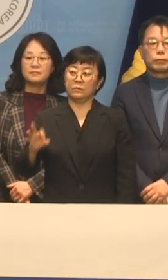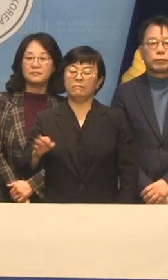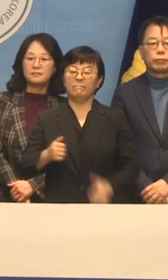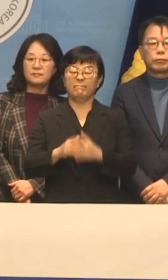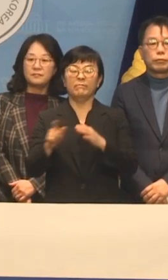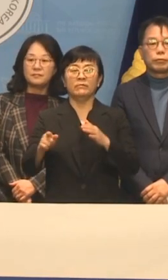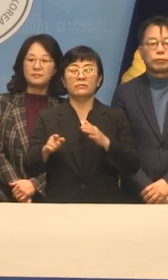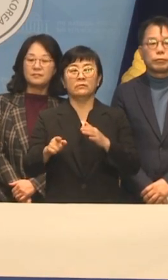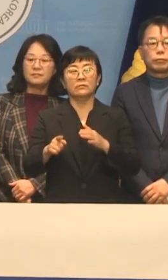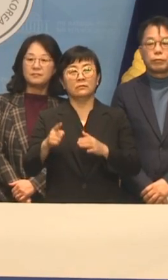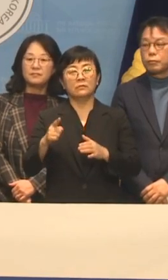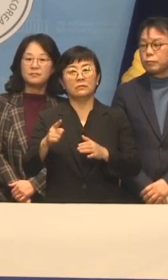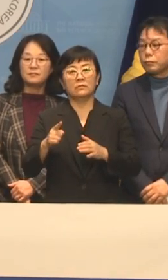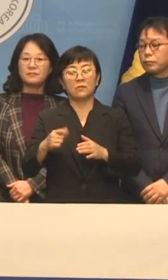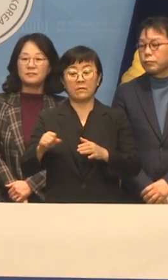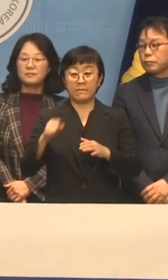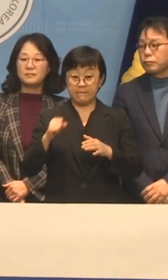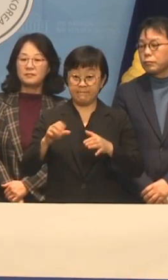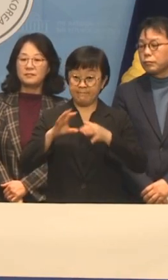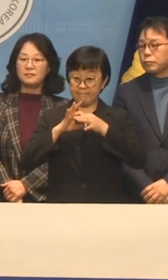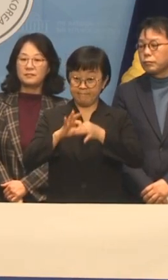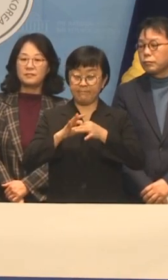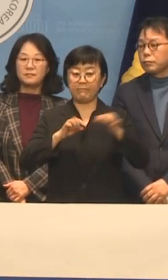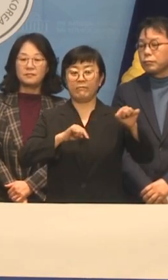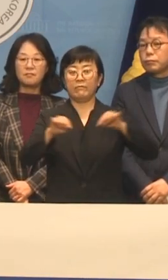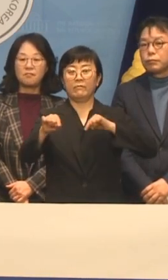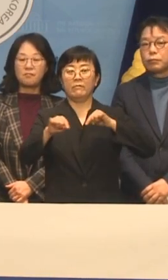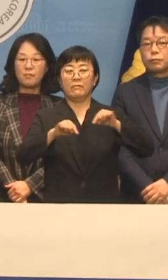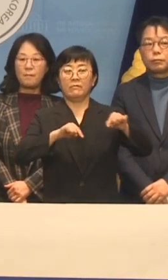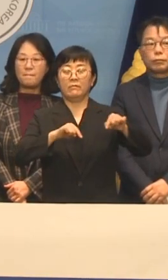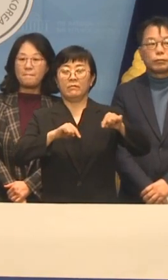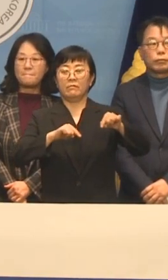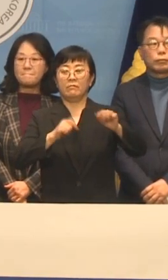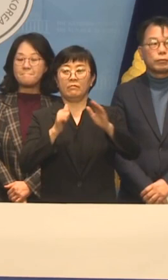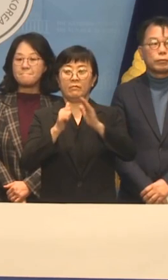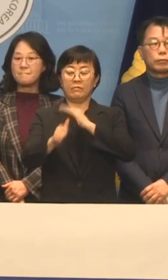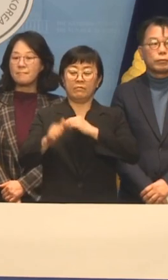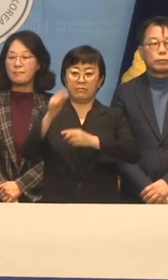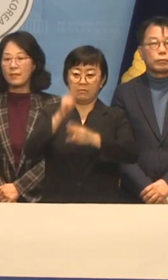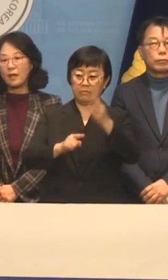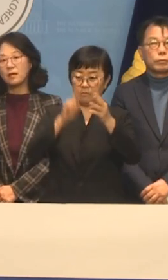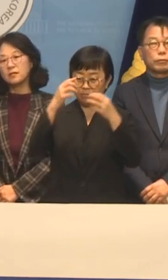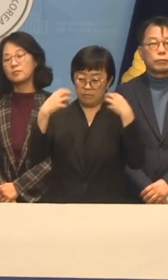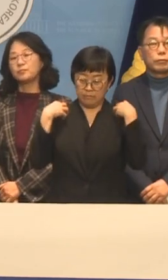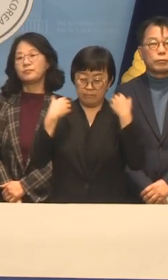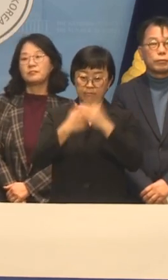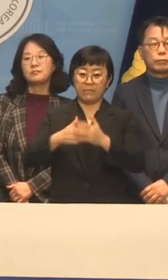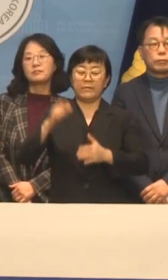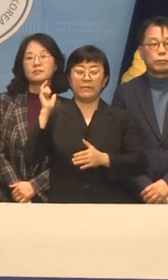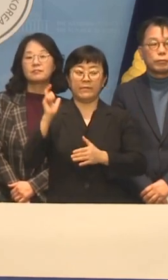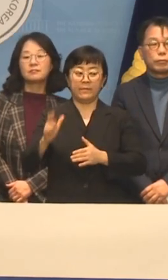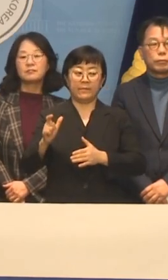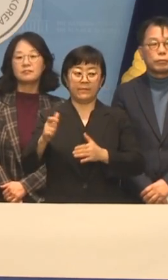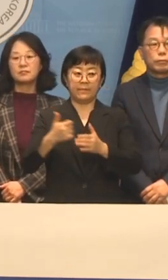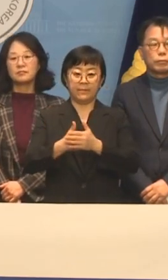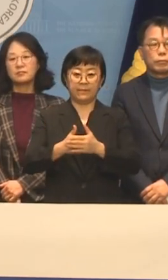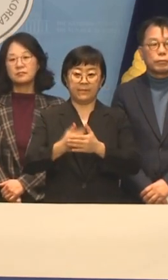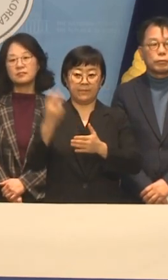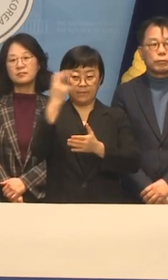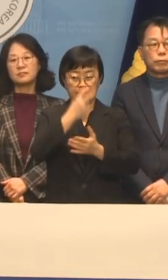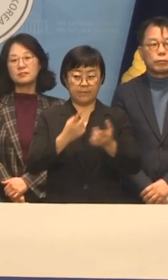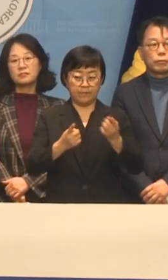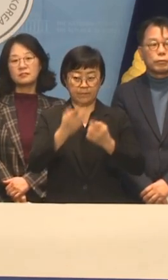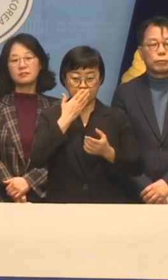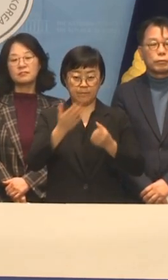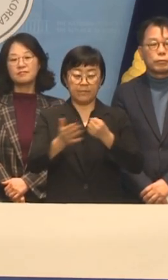비이성적 충동과 오직 힘에 의한 지배로 대표되는 윤석열 정부를 강력히 견제할 수 있는